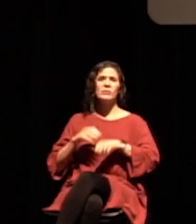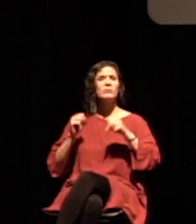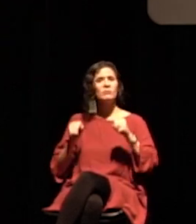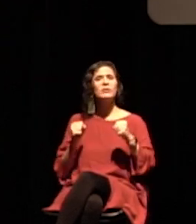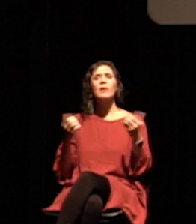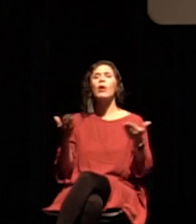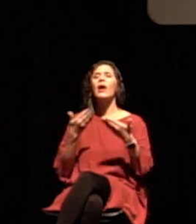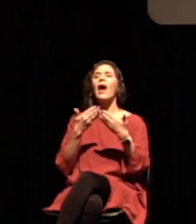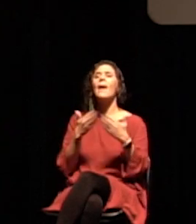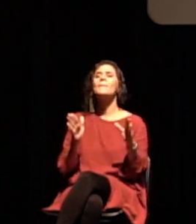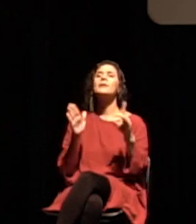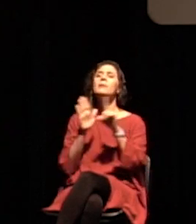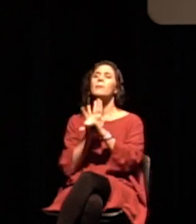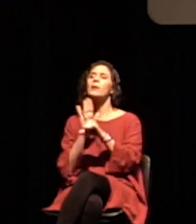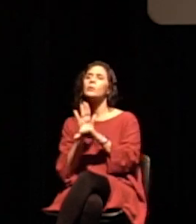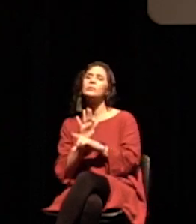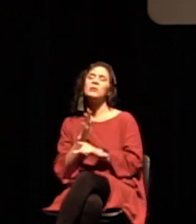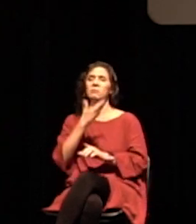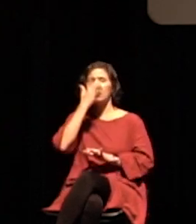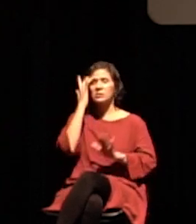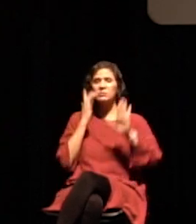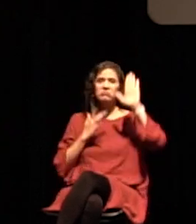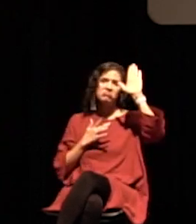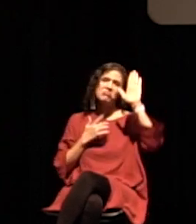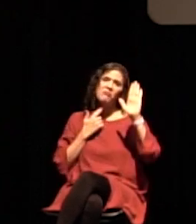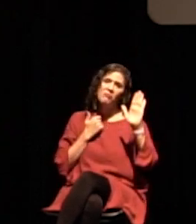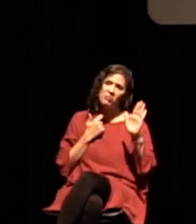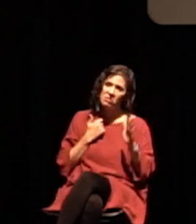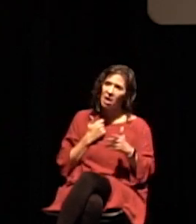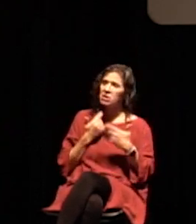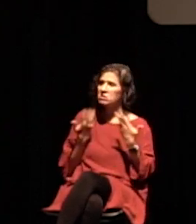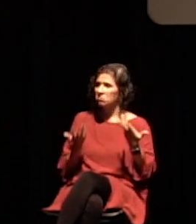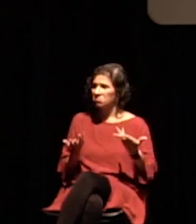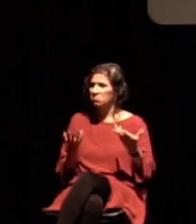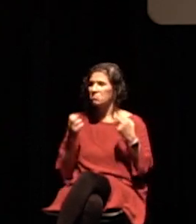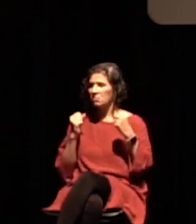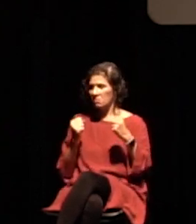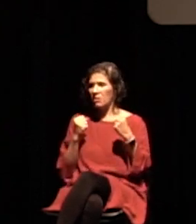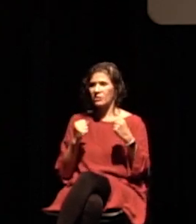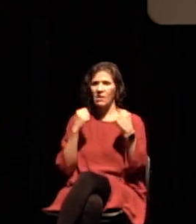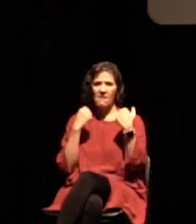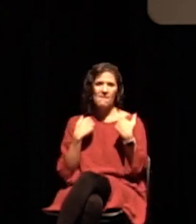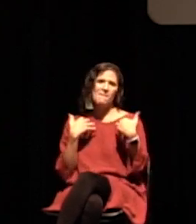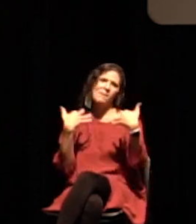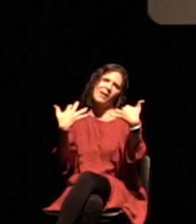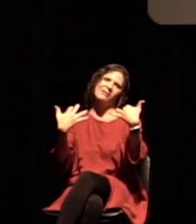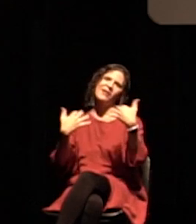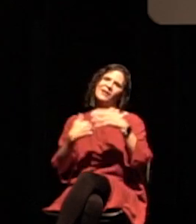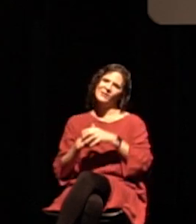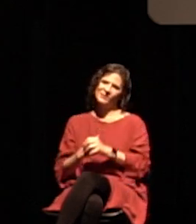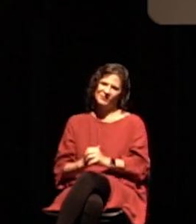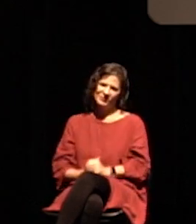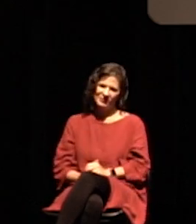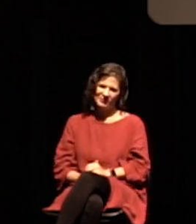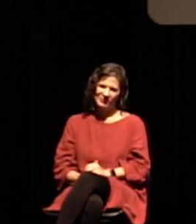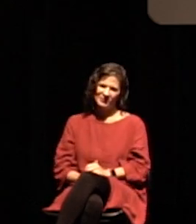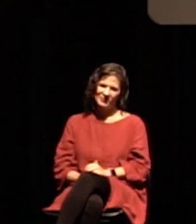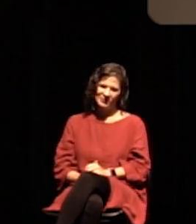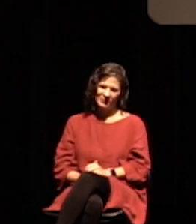abrir esta conversa a quem deseja nela participar, dentro desta nossa plateia ilustre que aqui nos circunda.